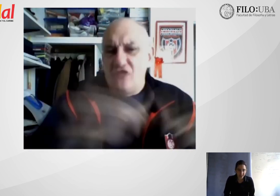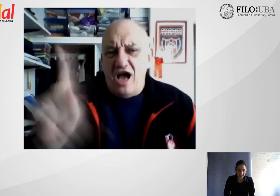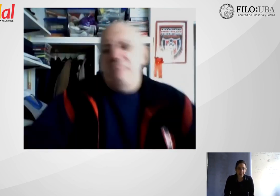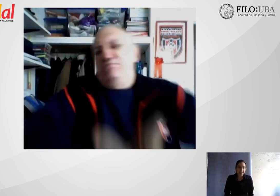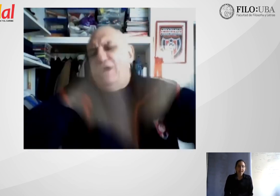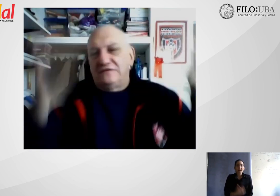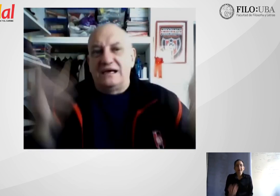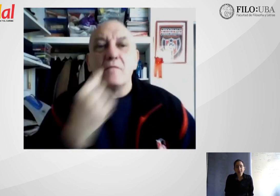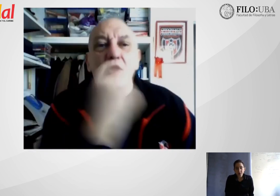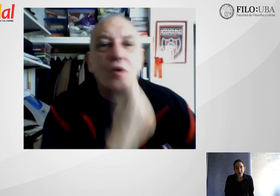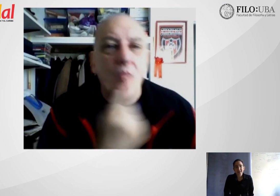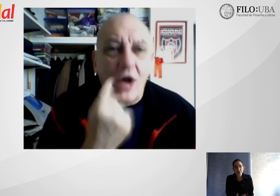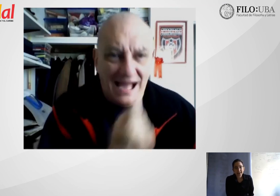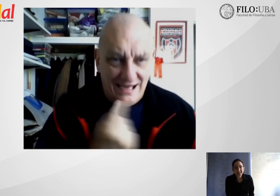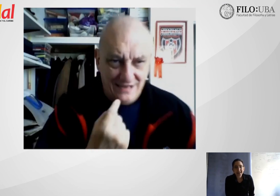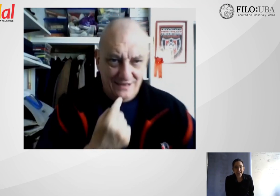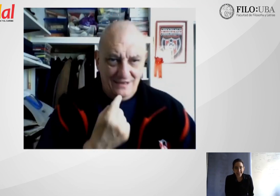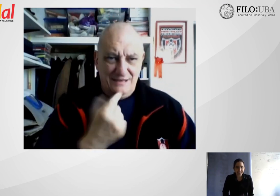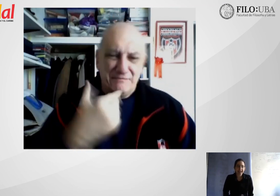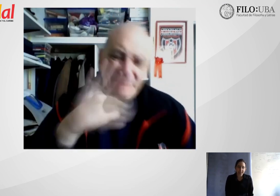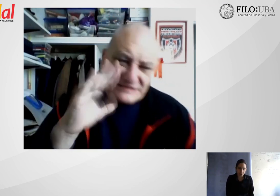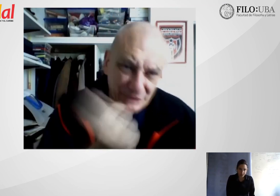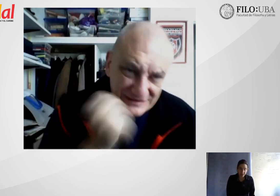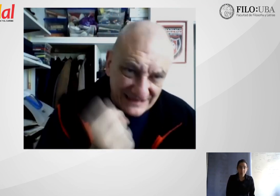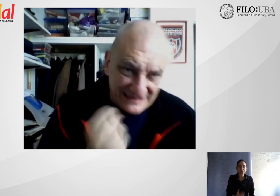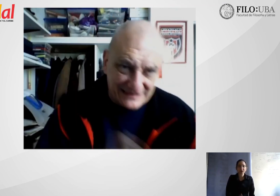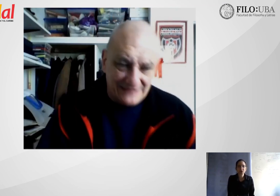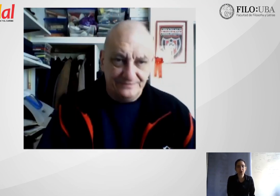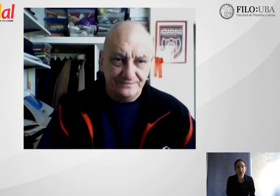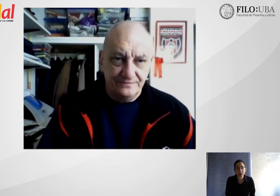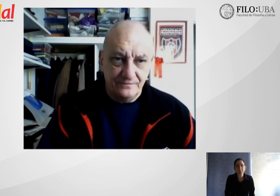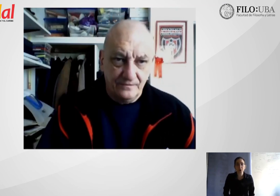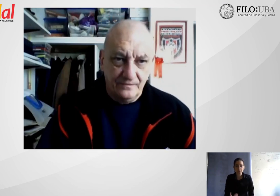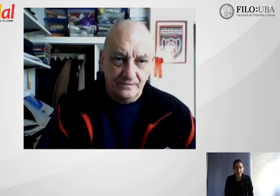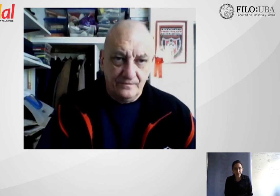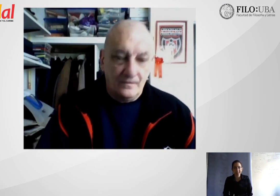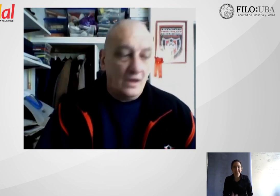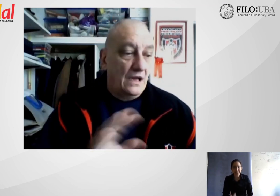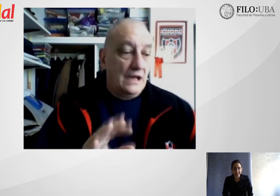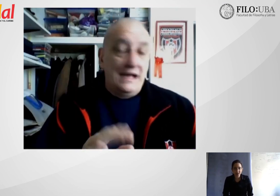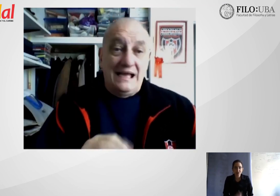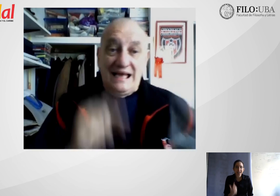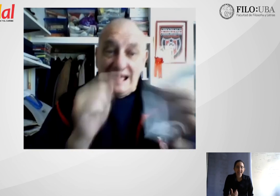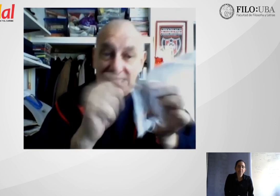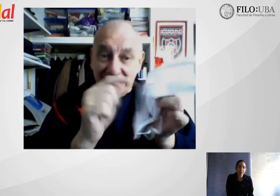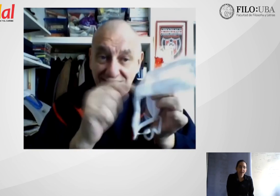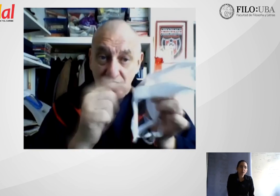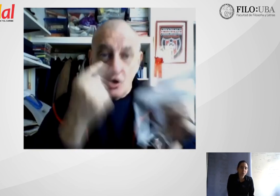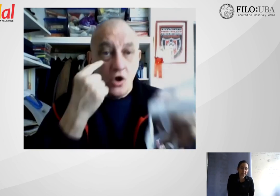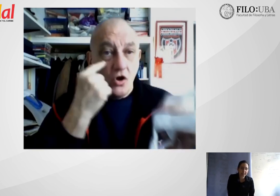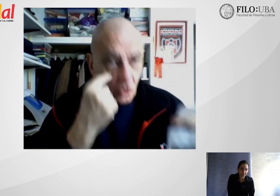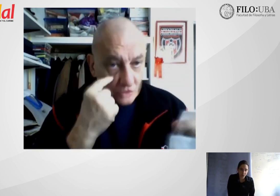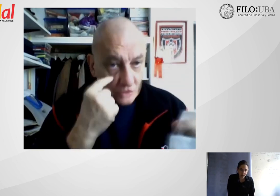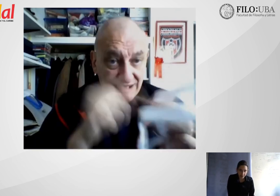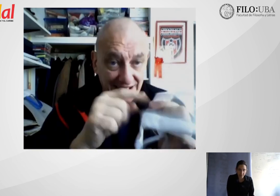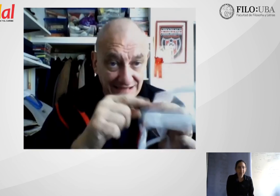no. La verdad es que, bueno, lo ideal sería que haya lengua de señas, pero en los casos en los que no hay, por lo menos es necesario que poder